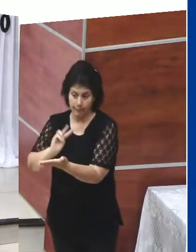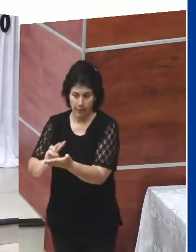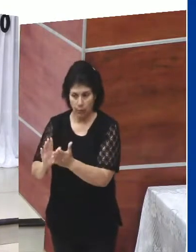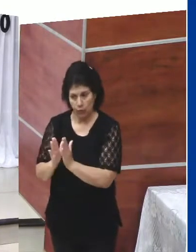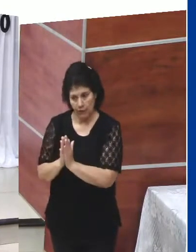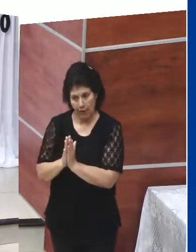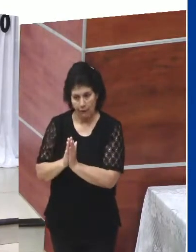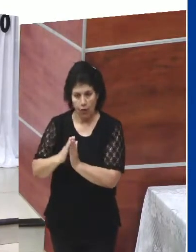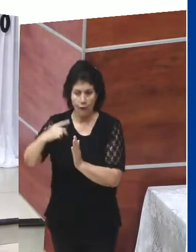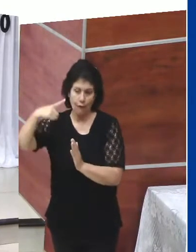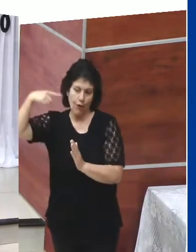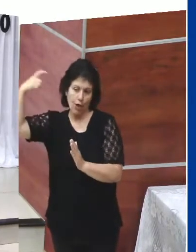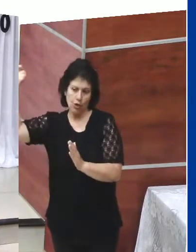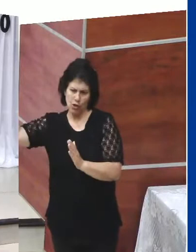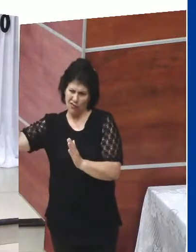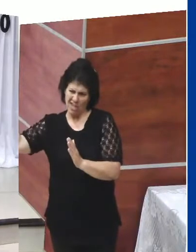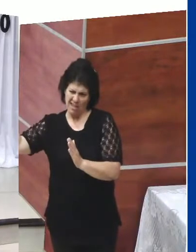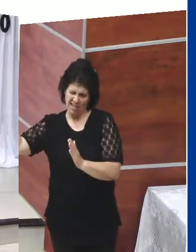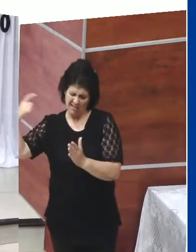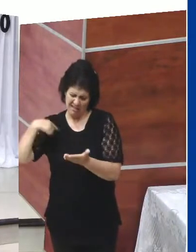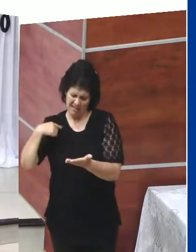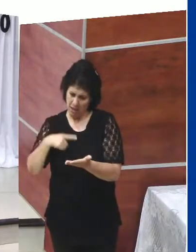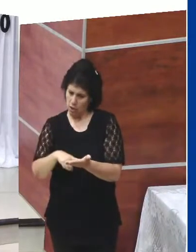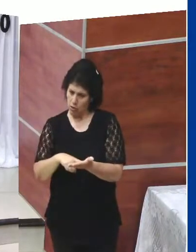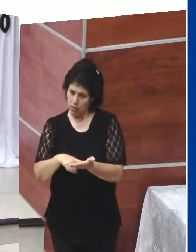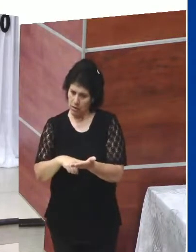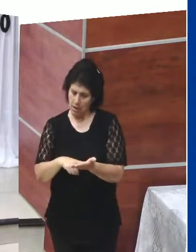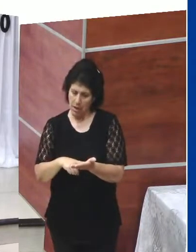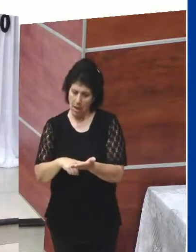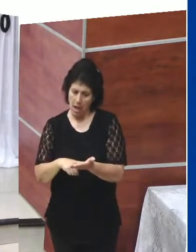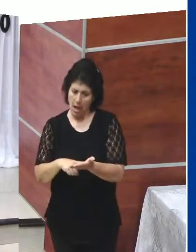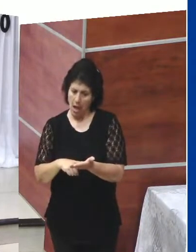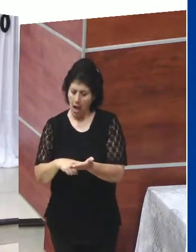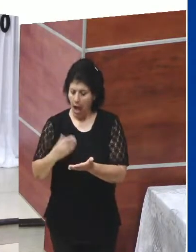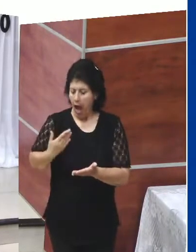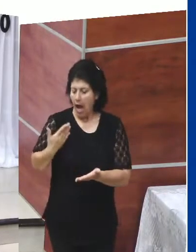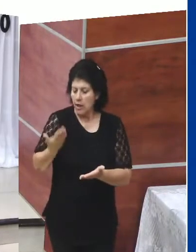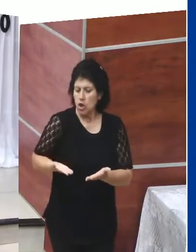filosofía. ¿Dice así su Biblia? Antropología.